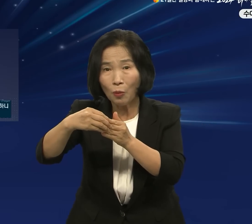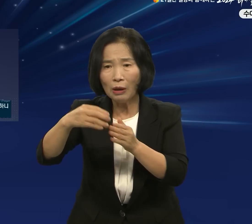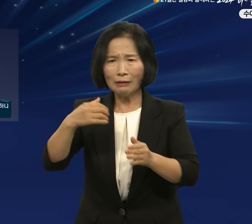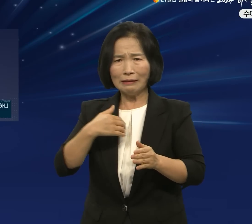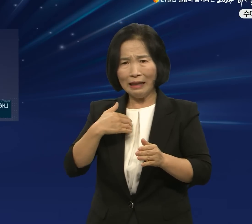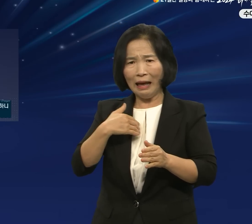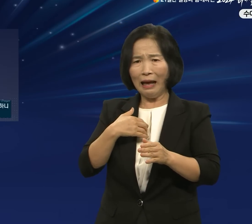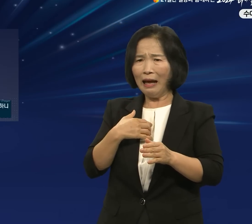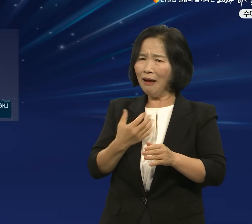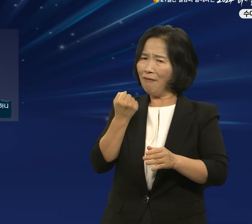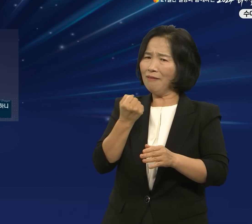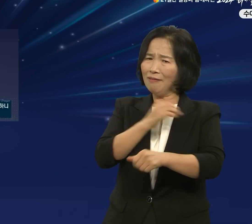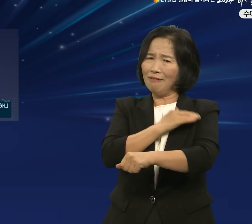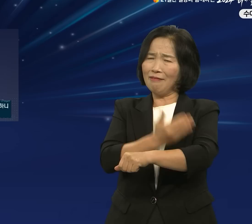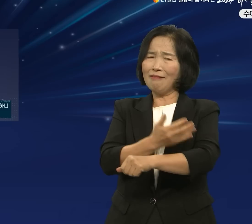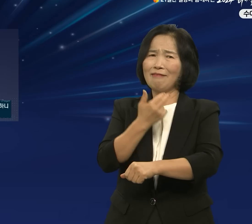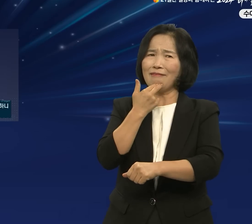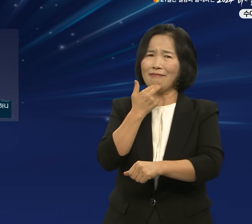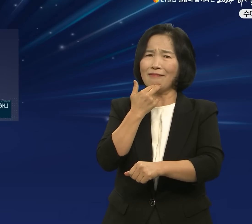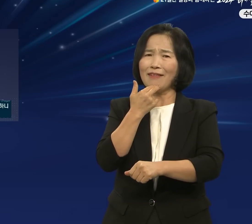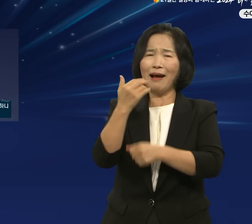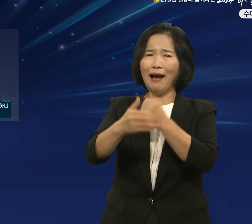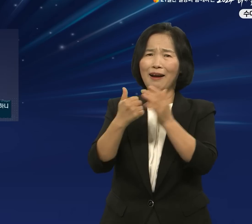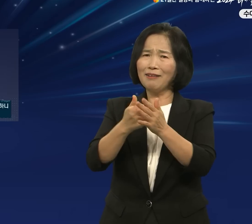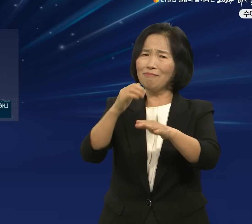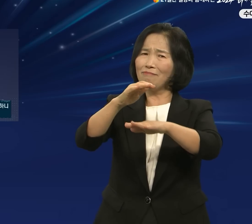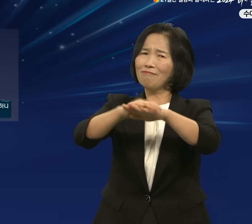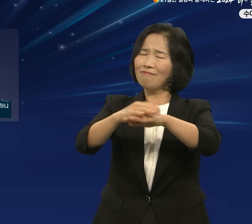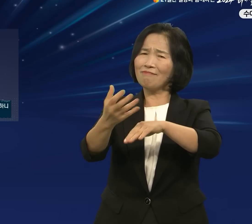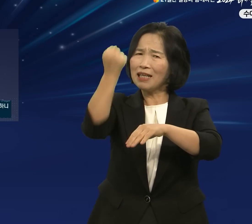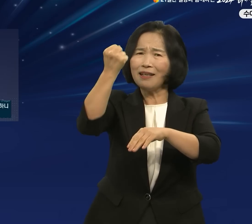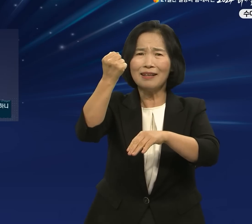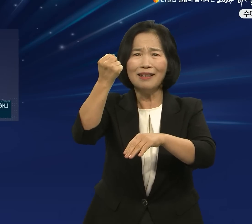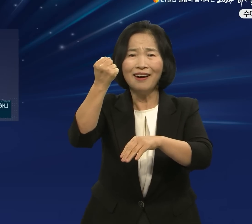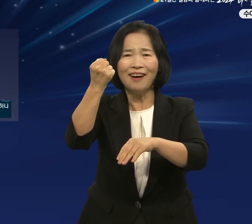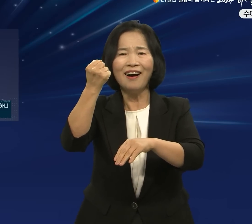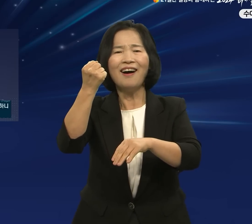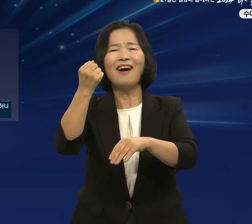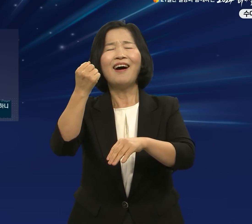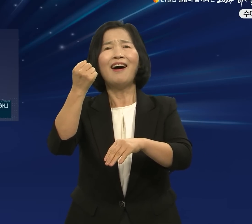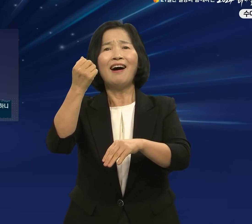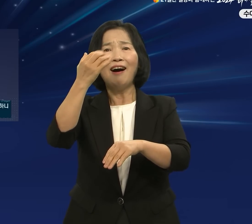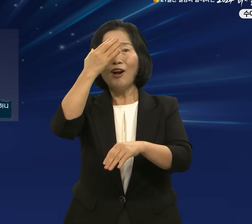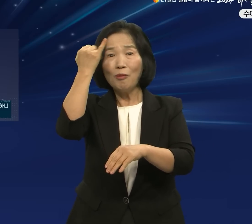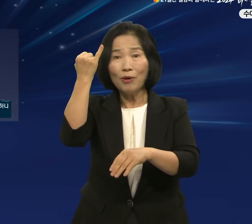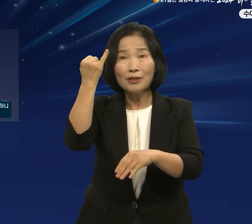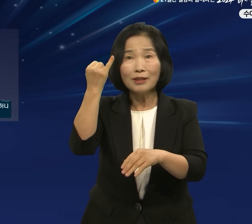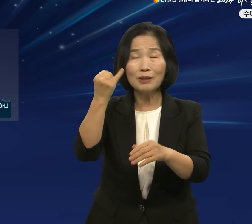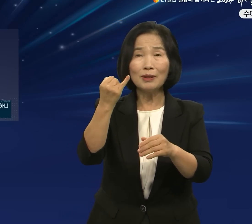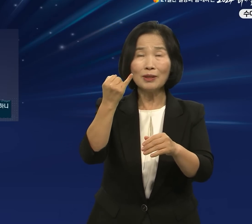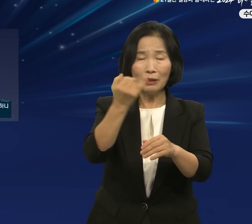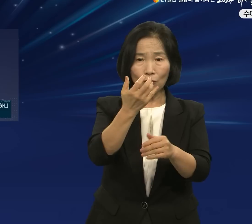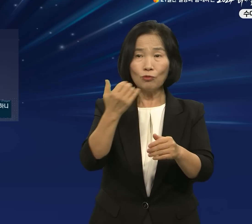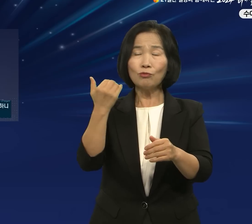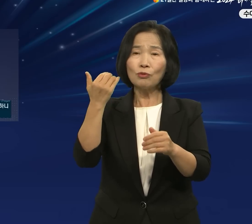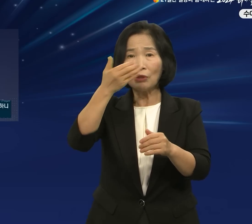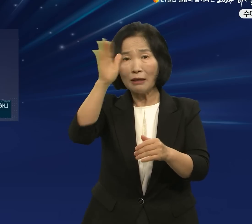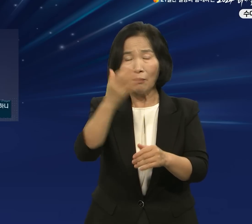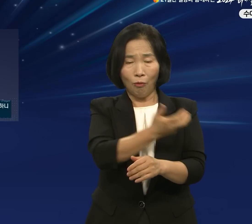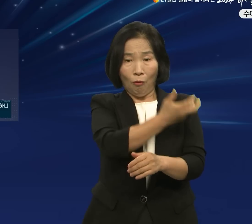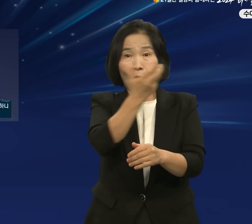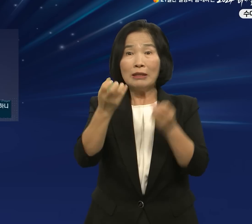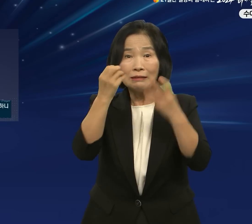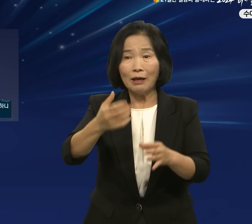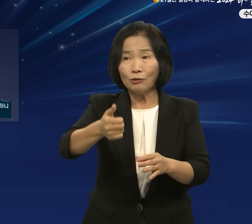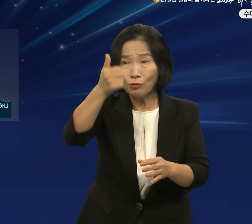있지 아니하다 하셨습니다. 할머니 집으로 귀촌하게 하여 자기 땅 수십 평을 내놓고 길을